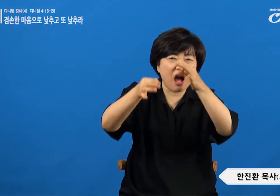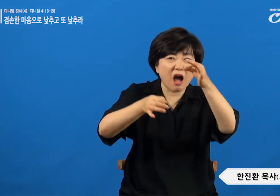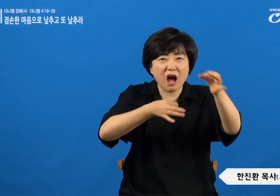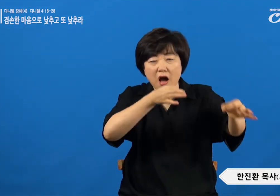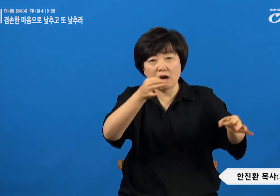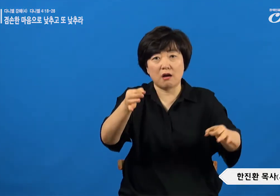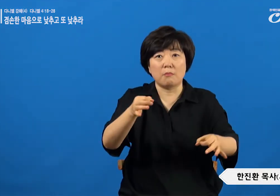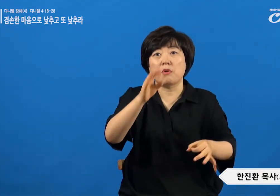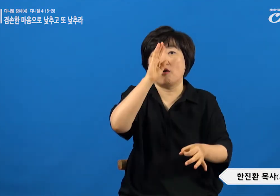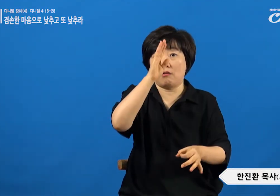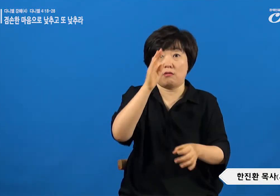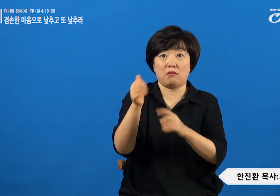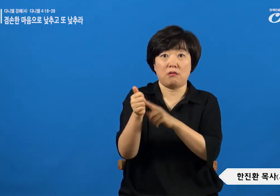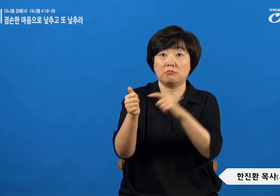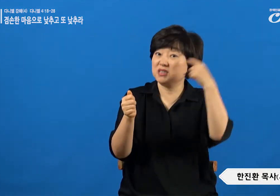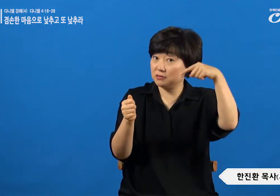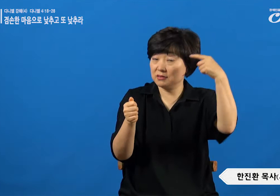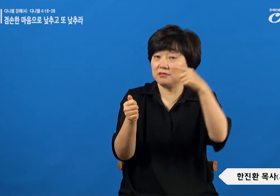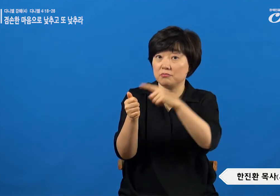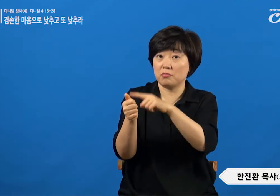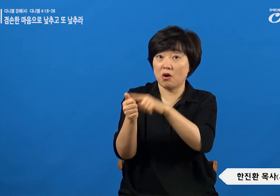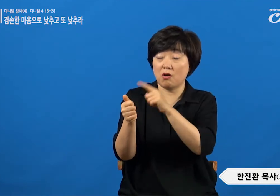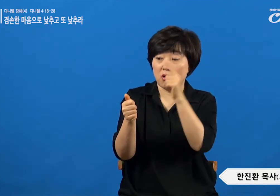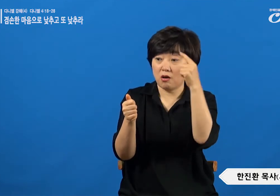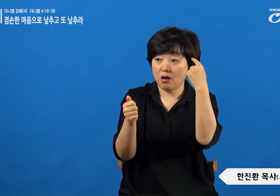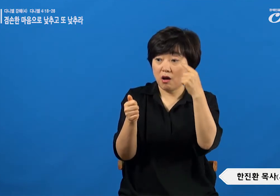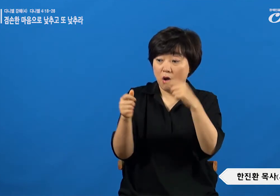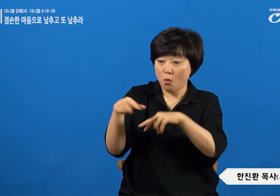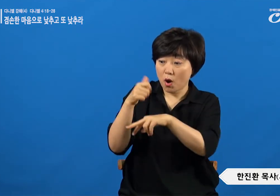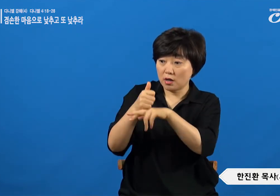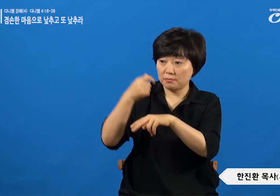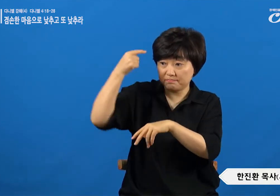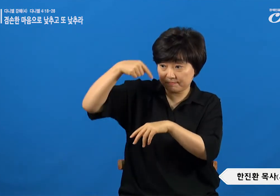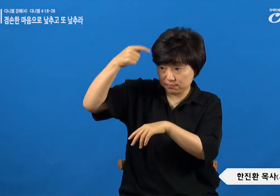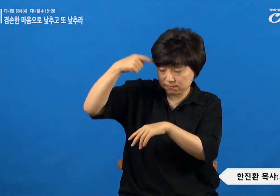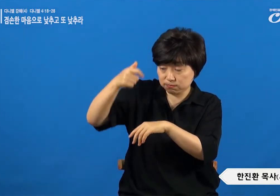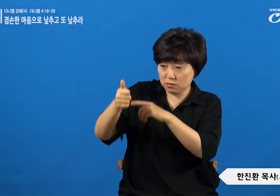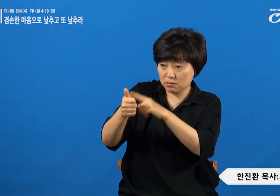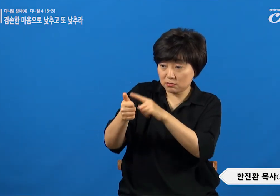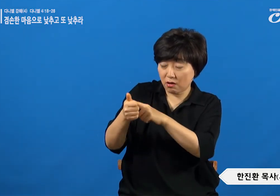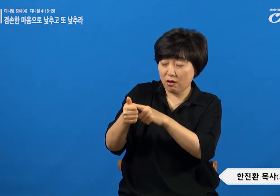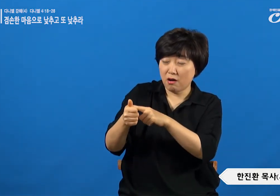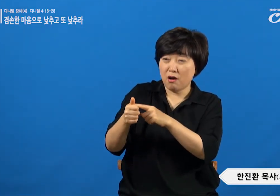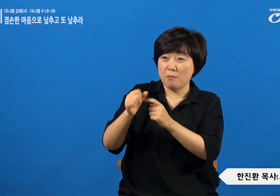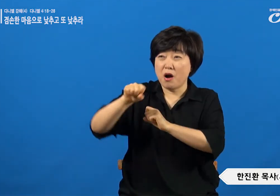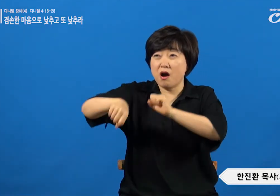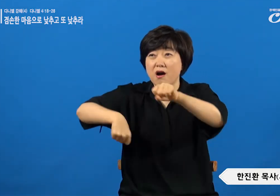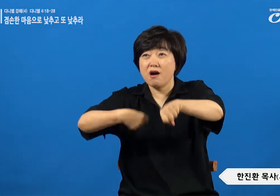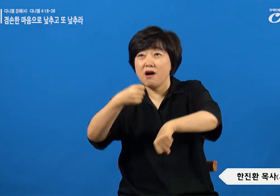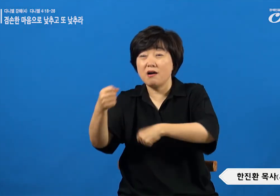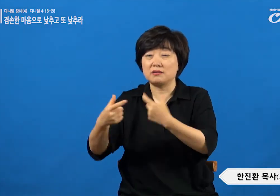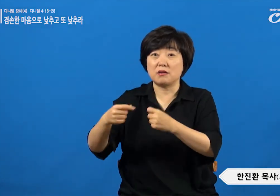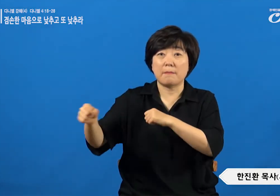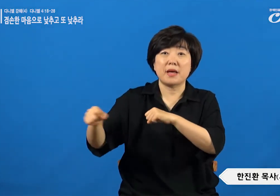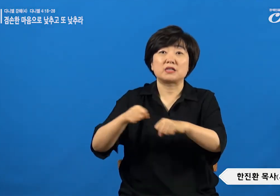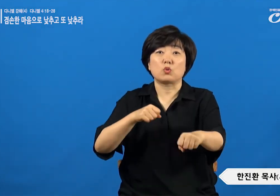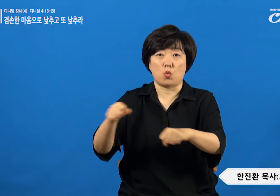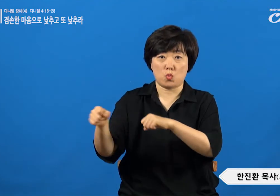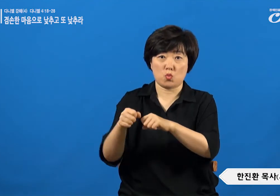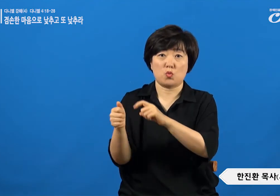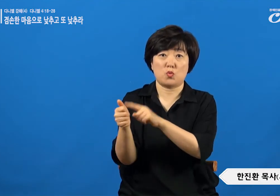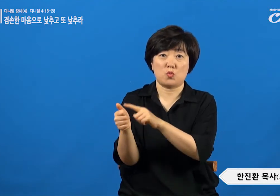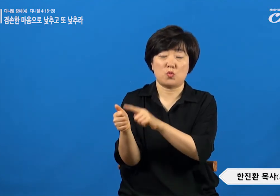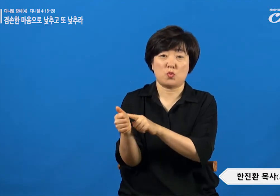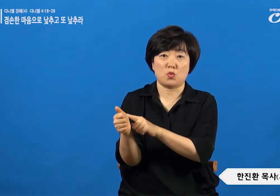울음소리를 내고 하는 병입니다. 왕이 갑자기 미쳐가지고 짐승의 울음소리를 내고 짐승처럼